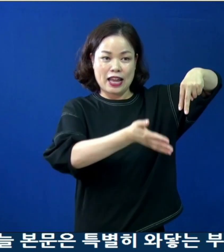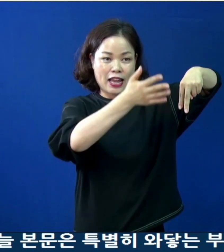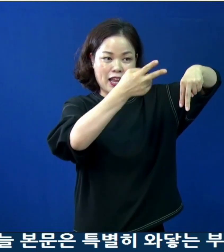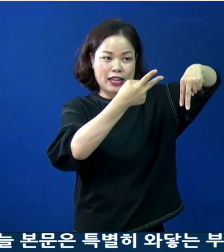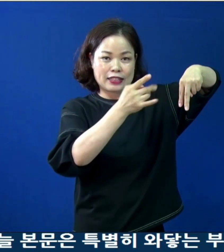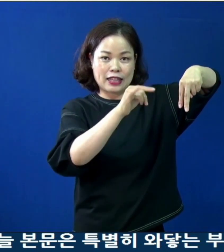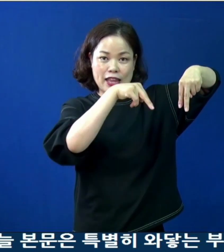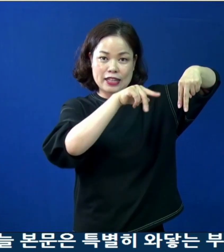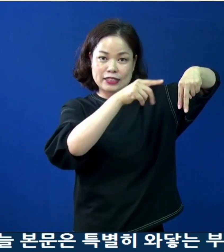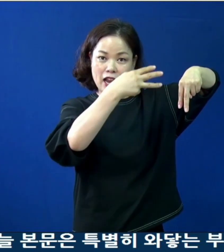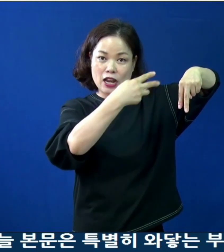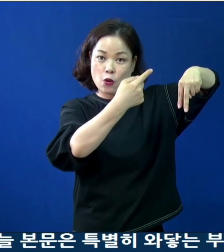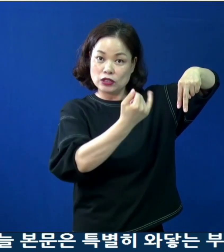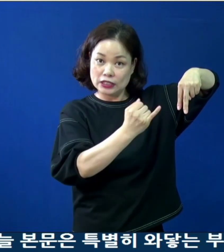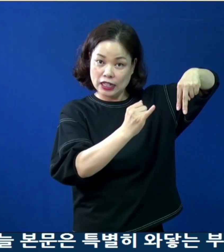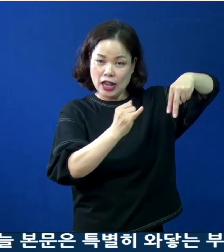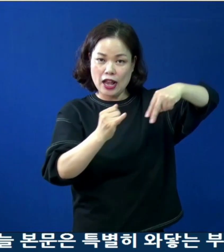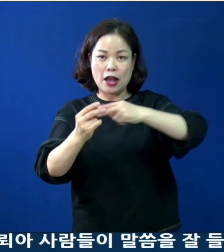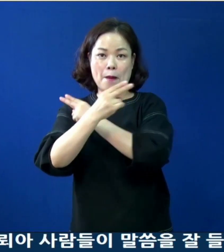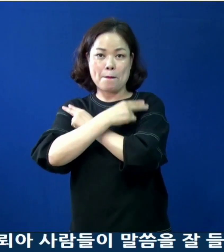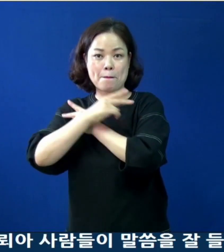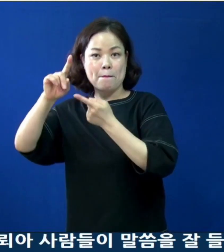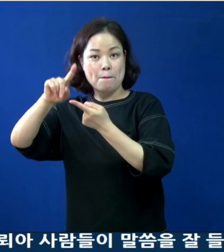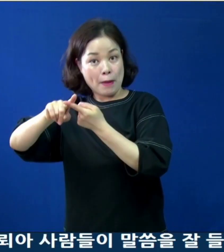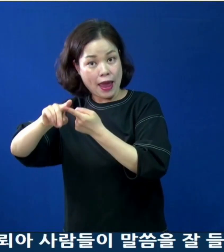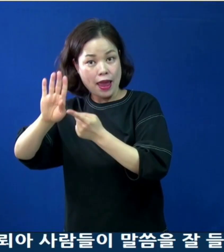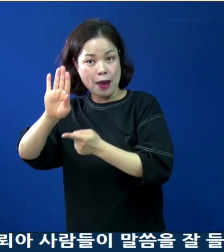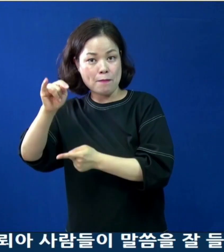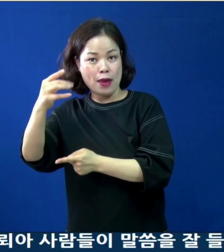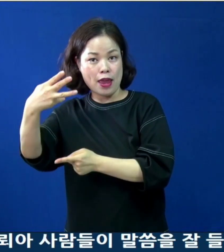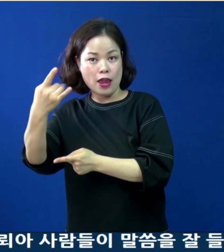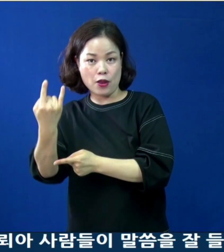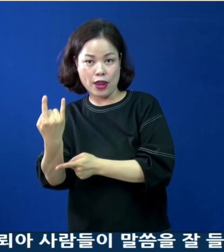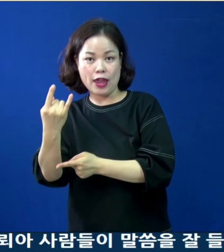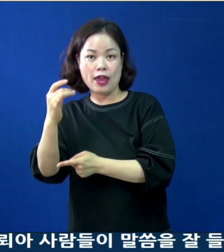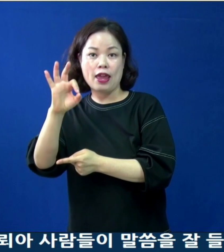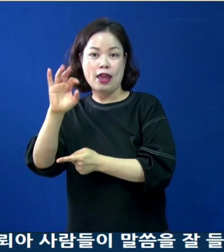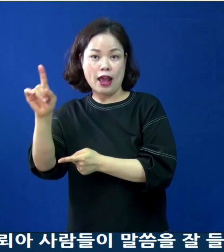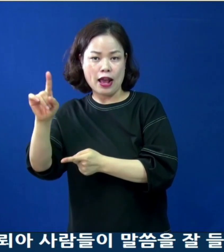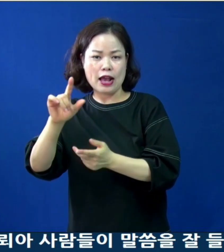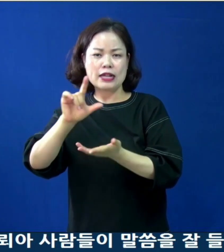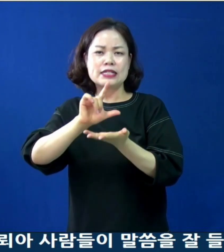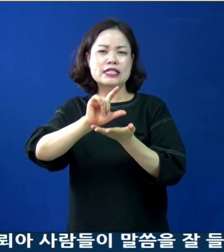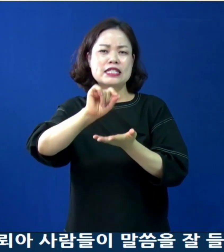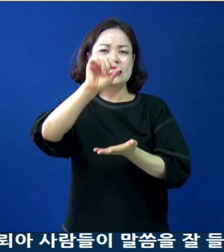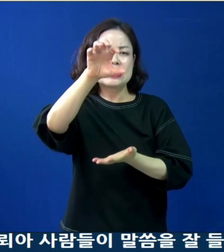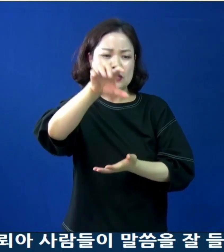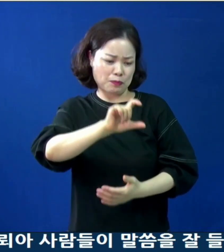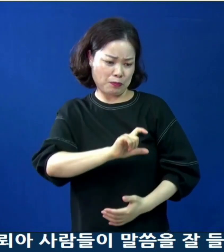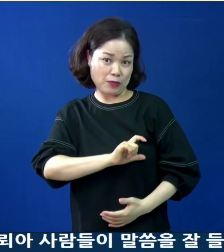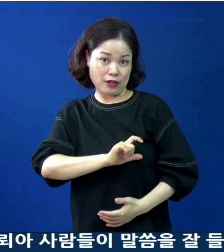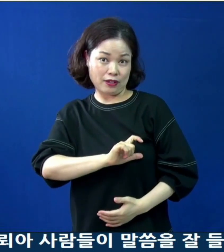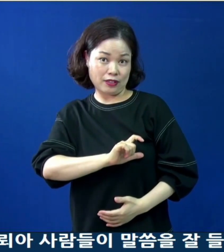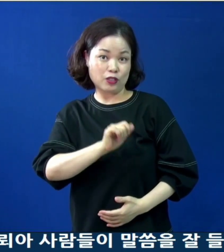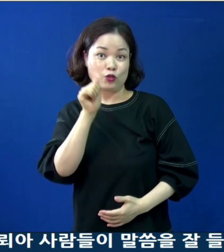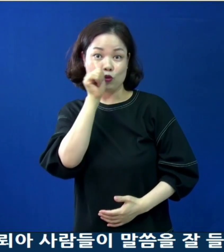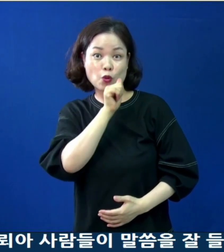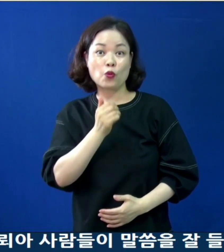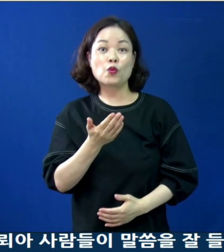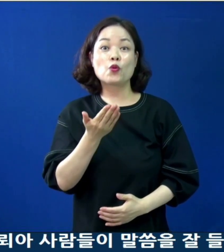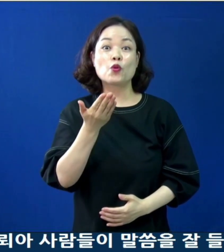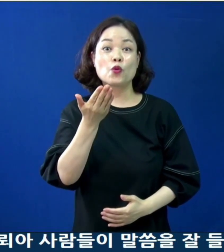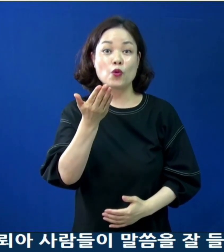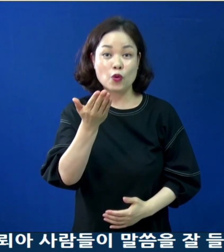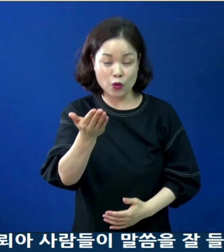데살로니가, 베레아 등등 오늘 성경에 나온 그 지명들을 잘 안내해 드리는